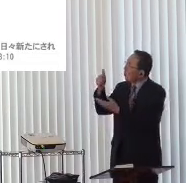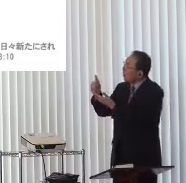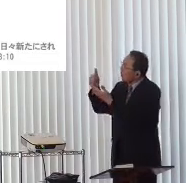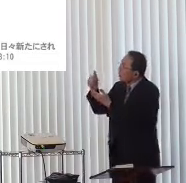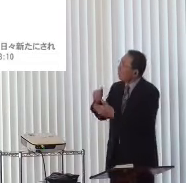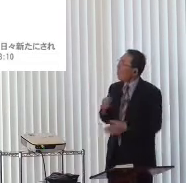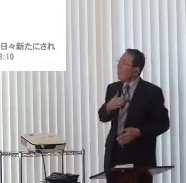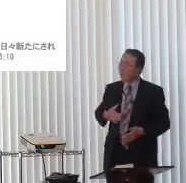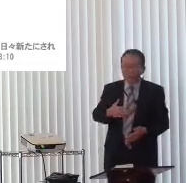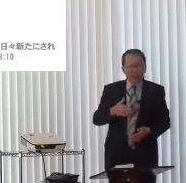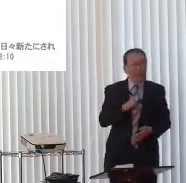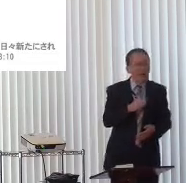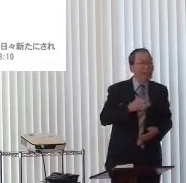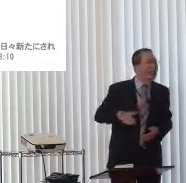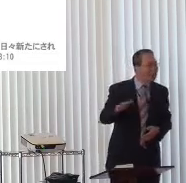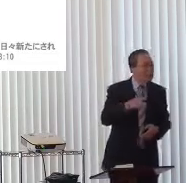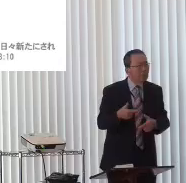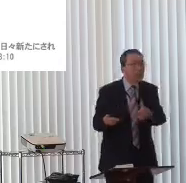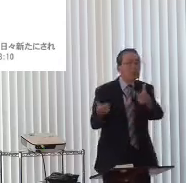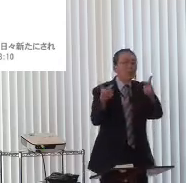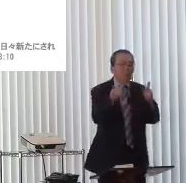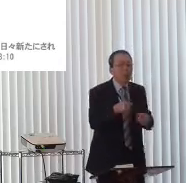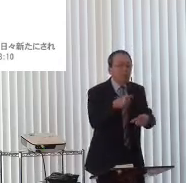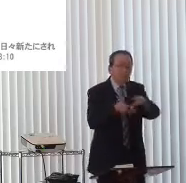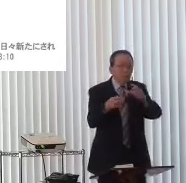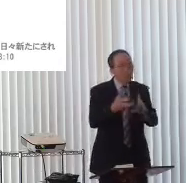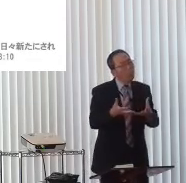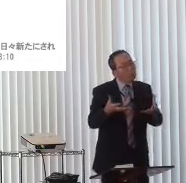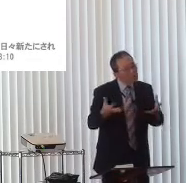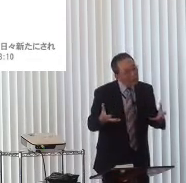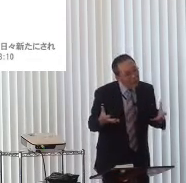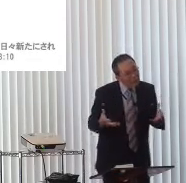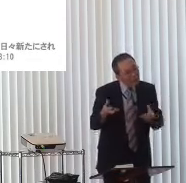れば、私たちの生活はもっと豊かなものになるし、